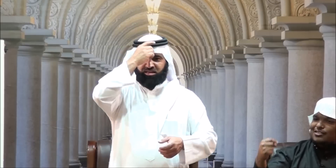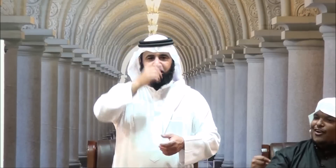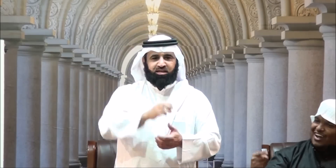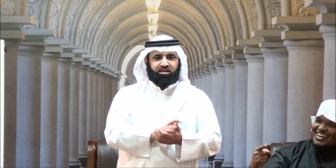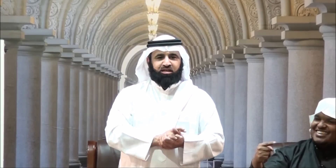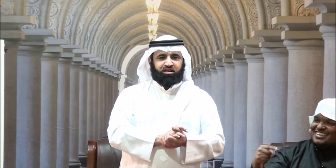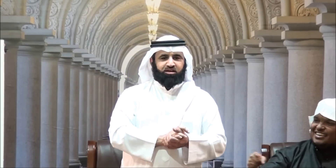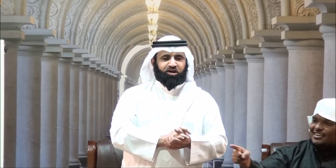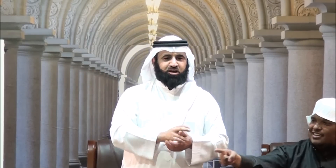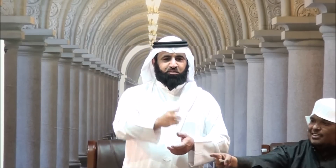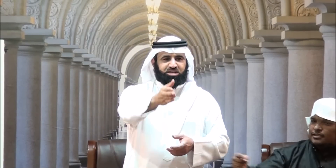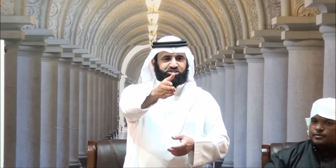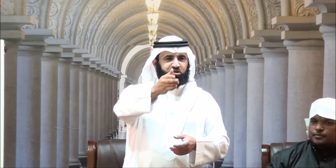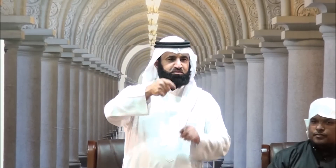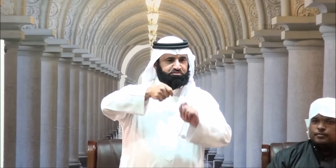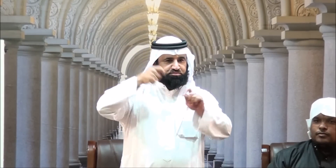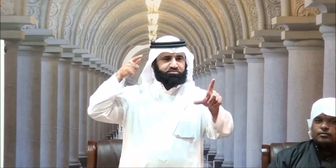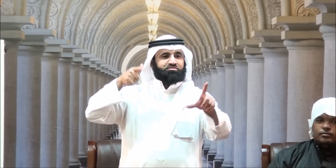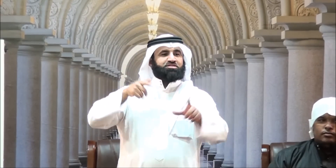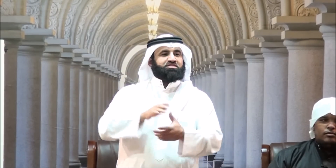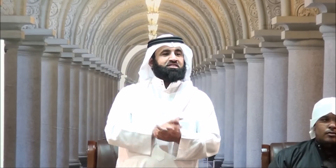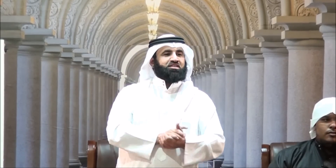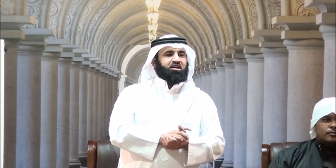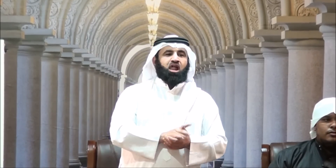يعني الزواج، فكر